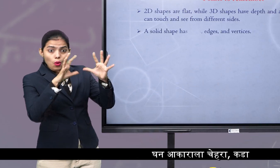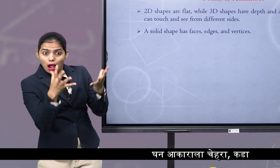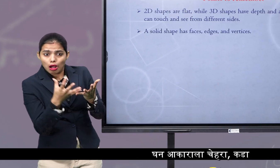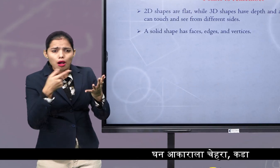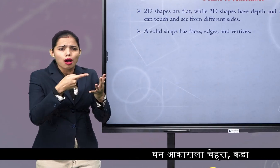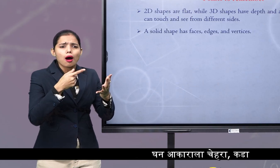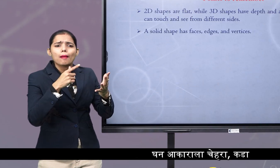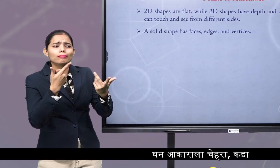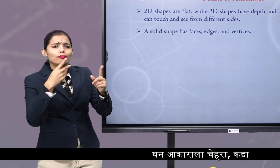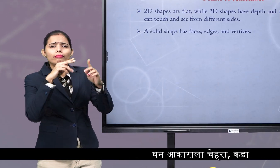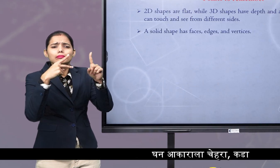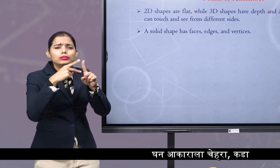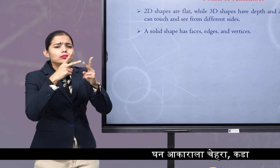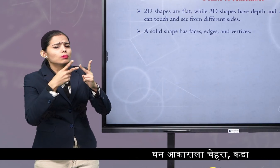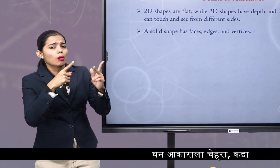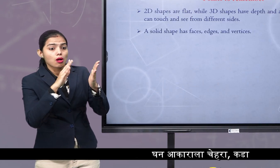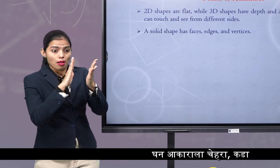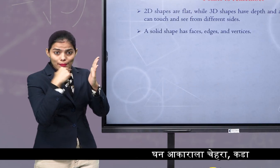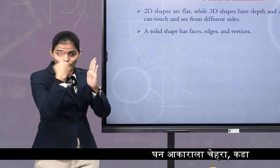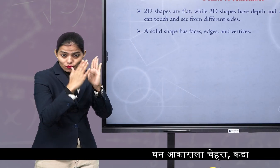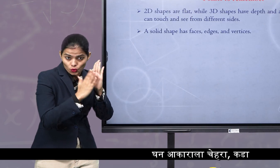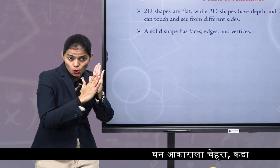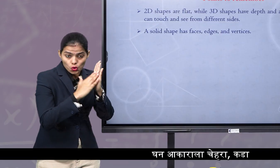घन आकाराला चेहरा, कडा